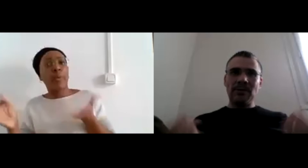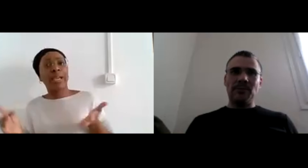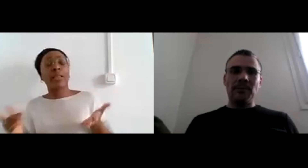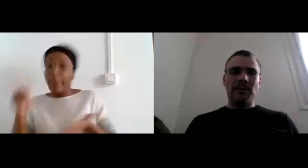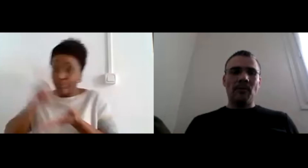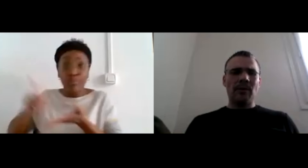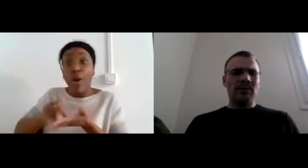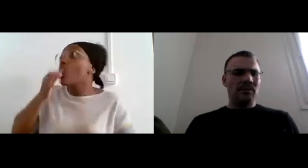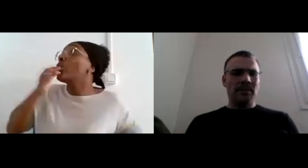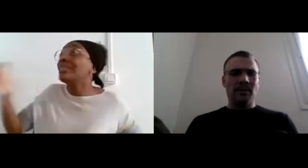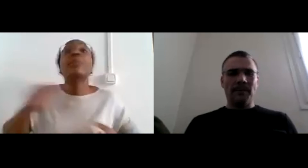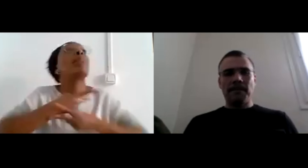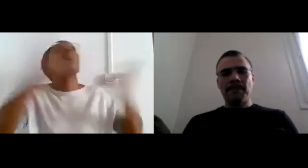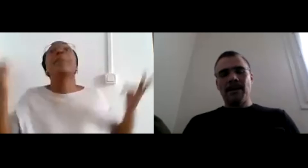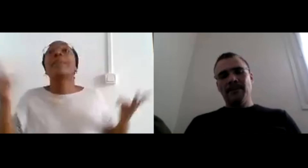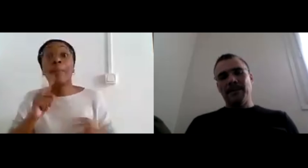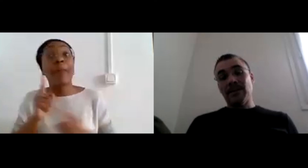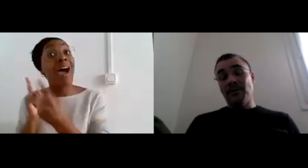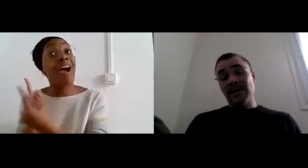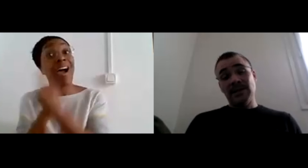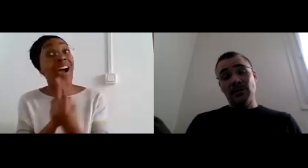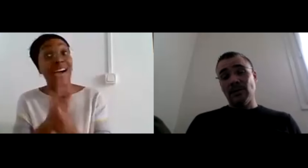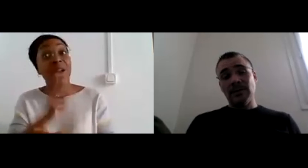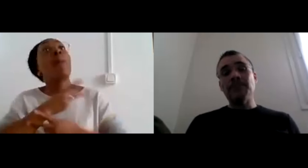puis il le dit publiquement. Pourquoi il le dit publiquement? Bah parce